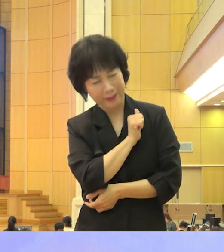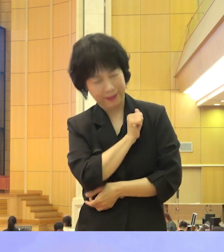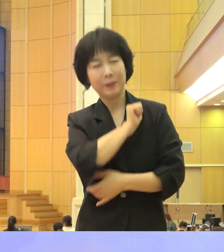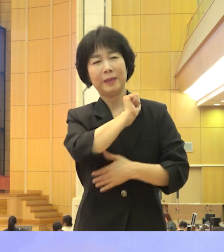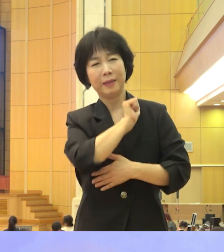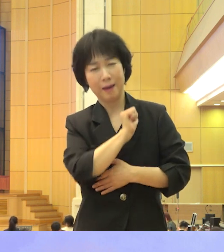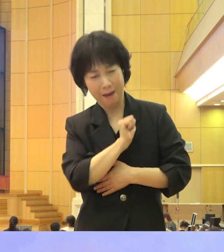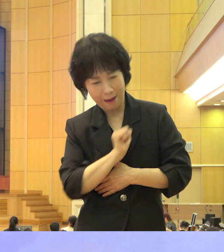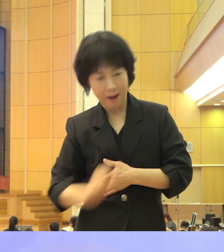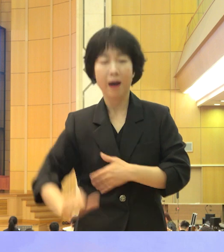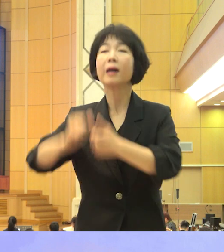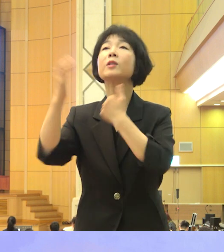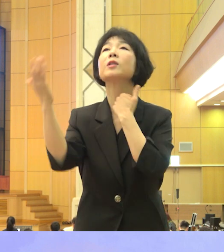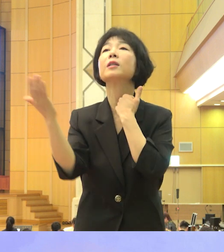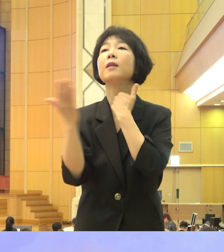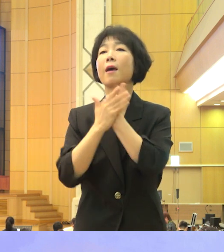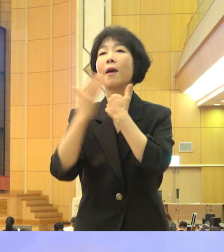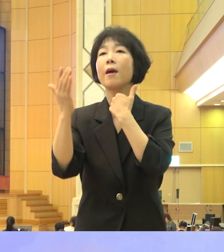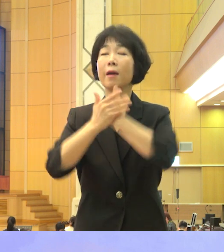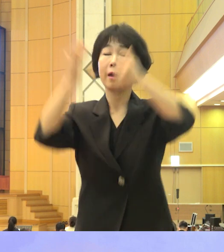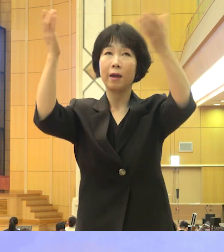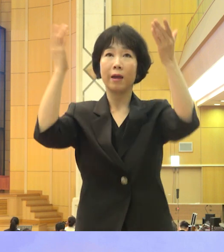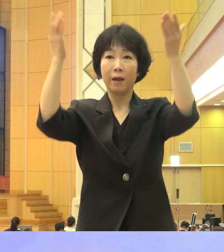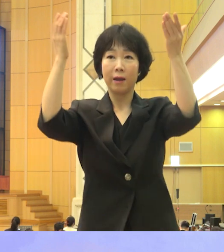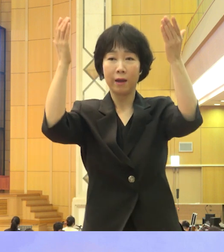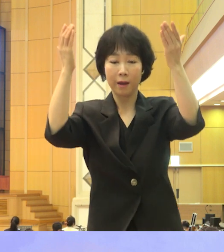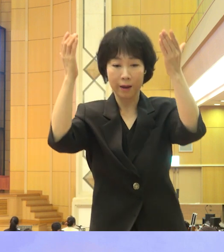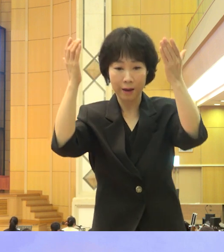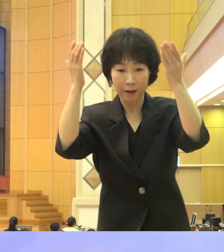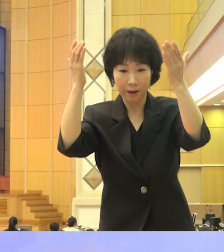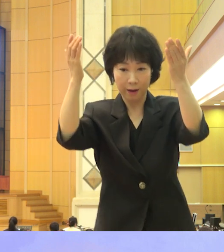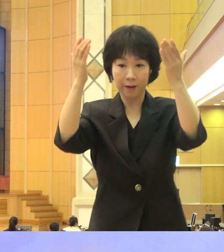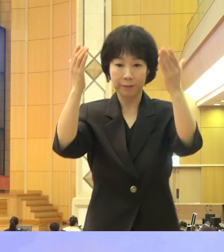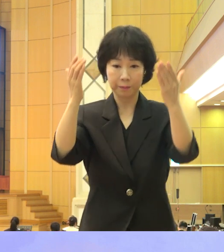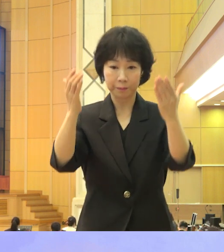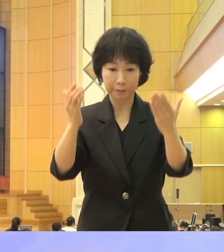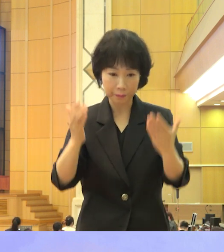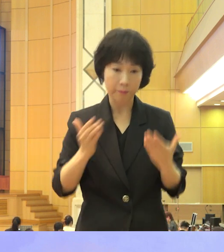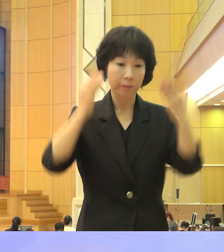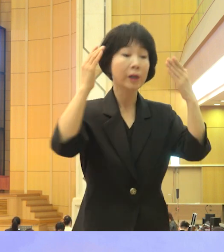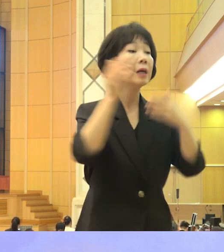버티고 견디게 하시. 크신 계획 다 볼 수도